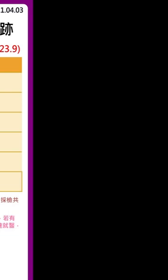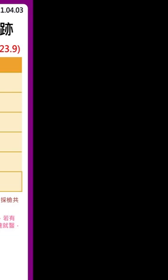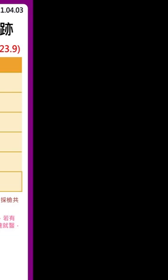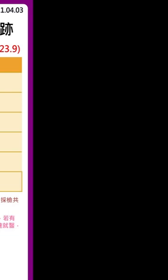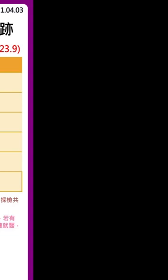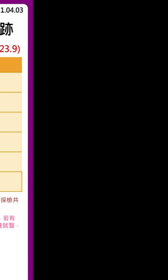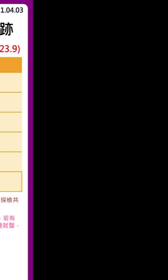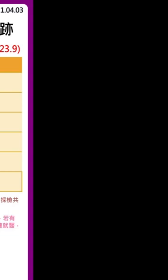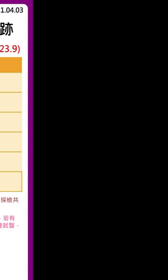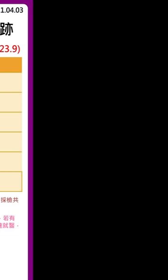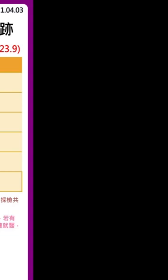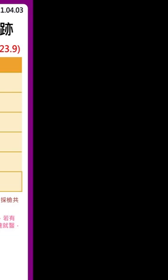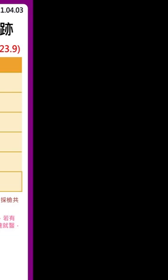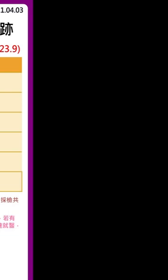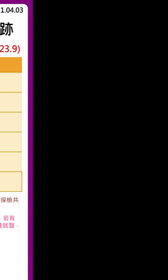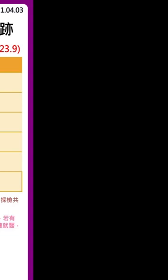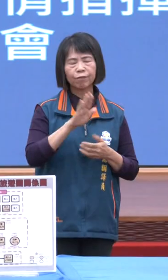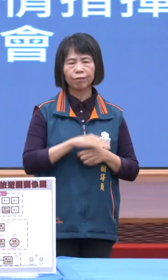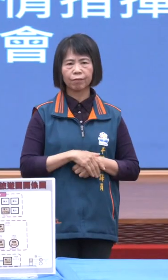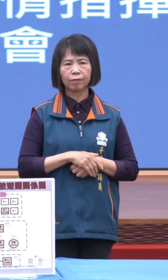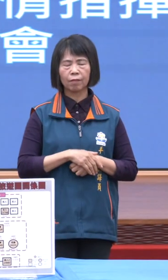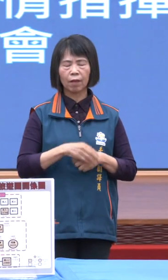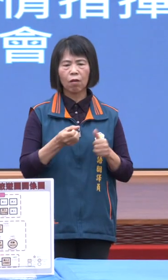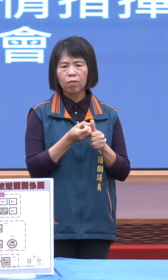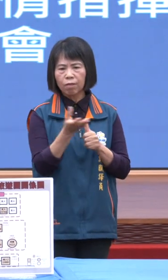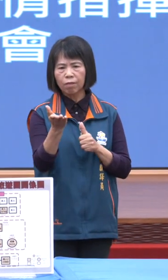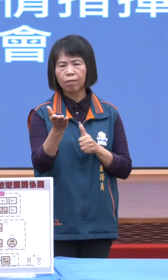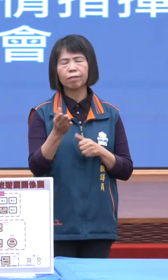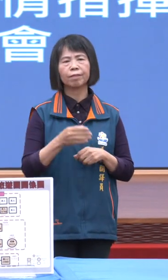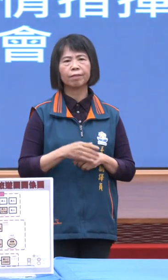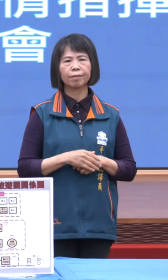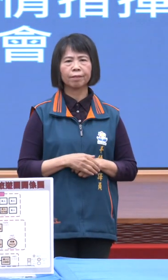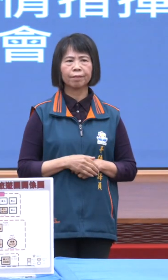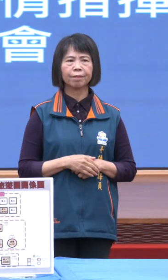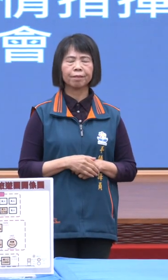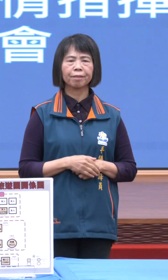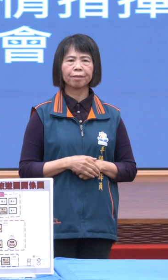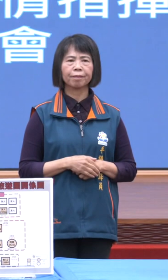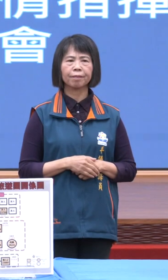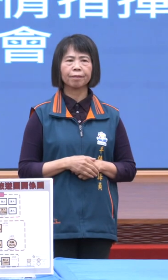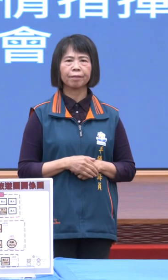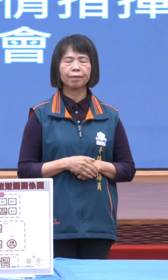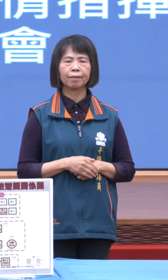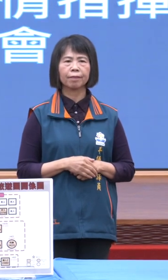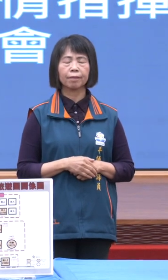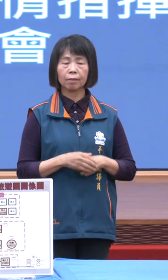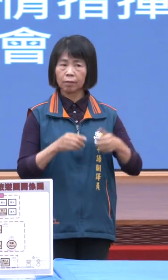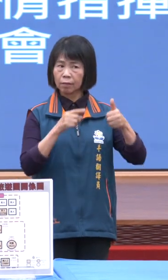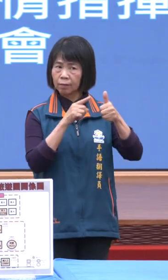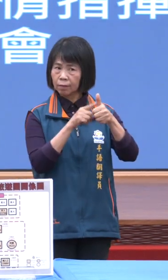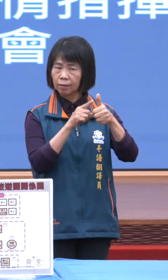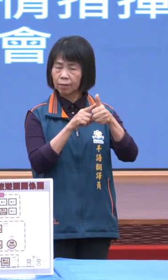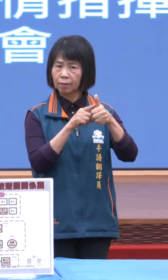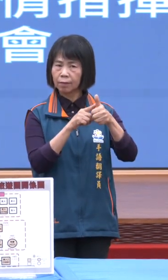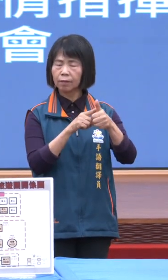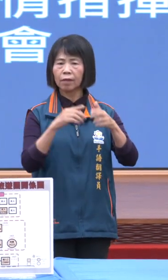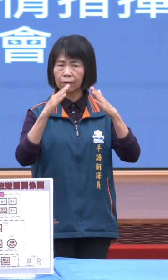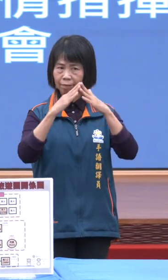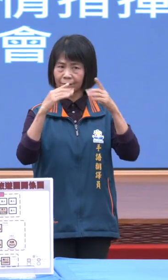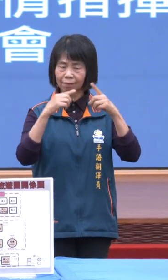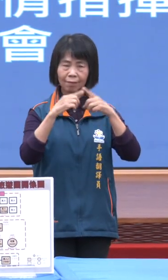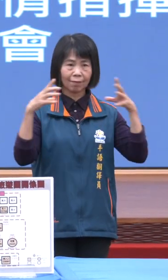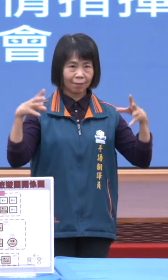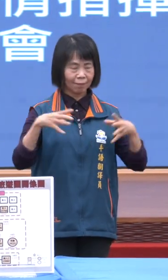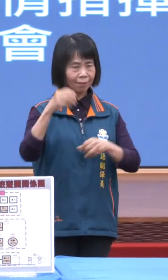关系所以呢他遭受到感染的一个现象。那他本身跟家人同